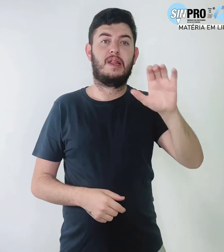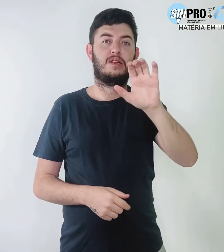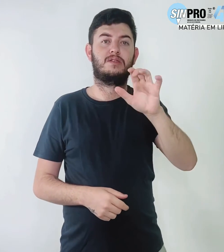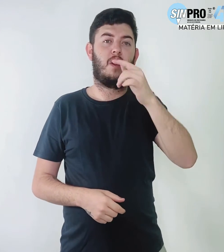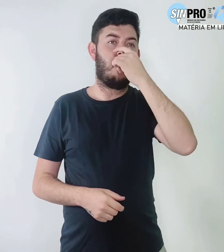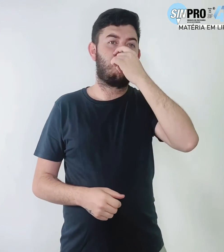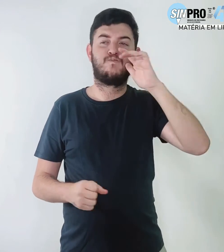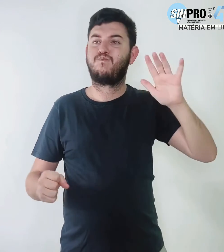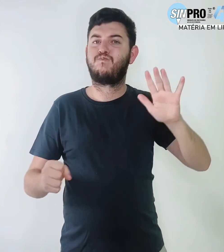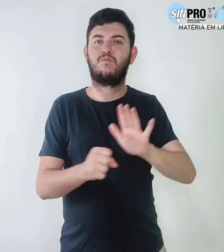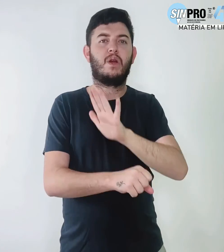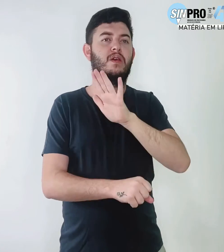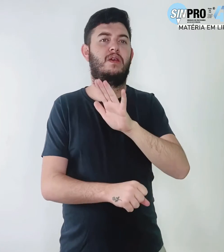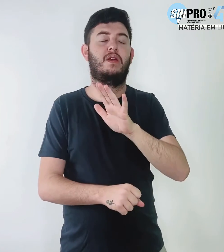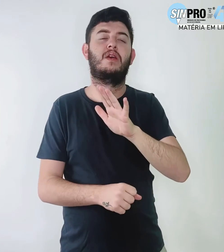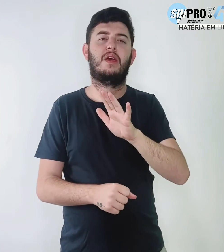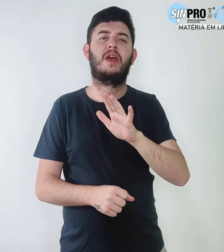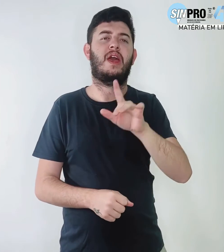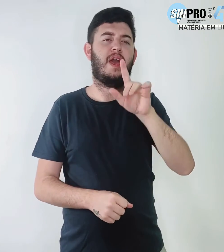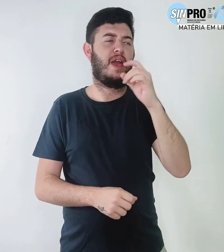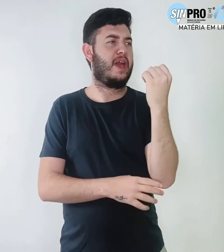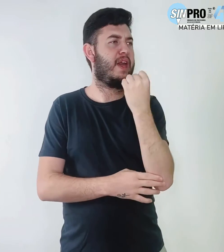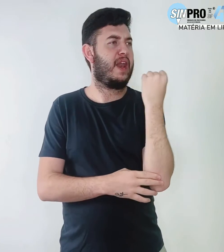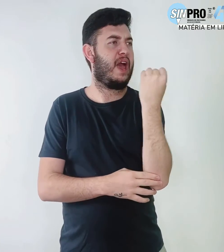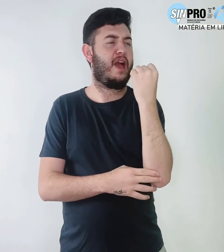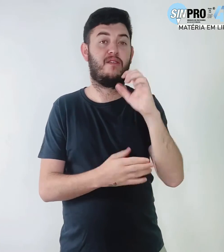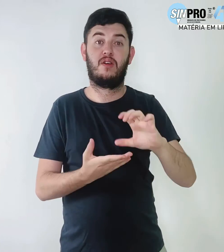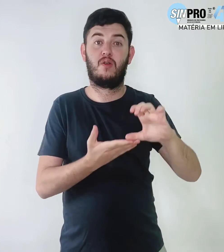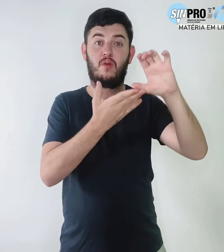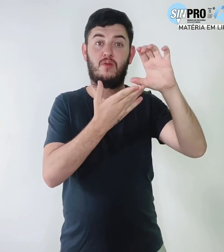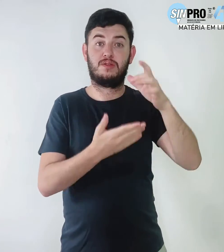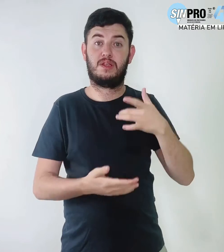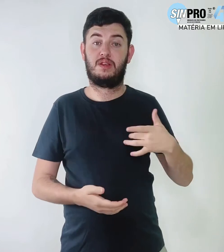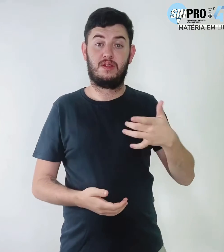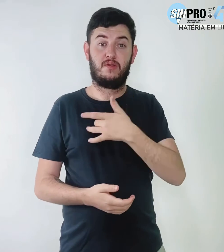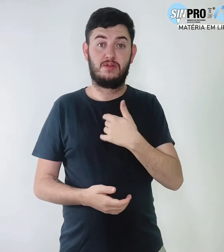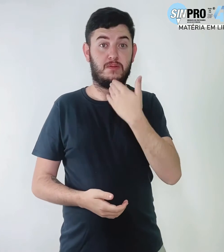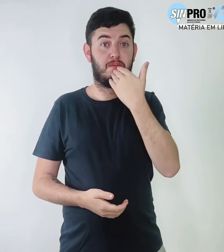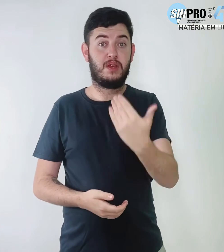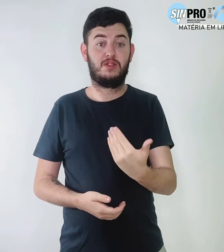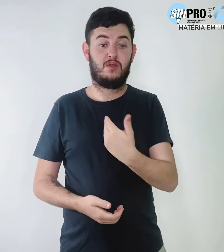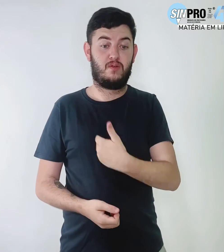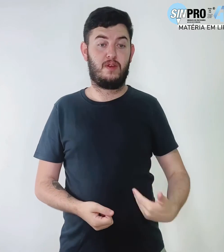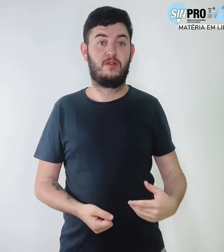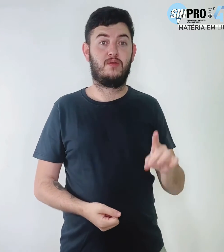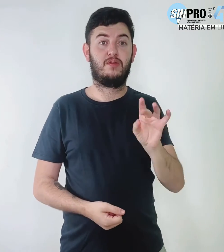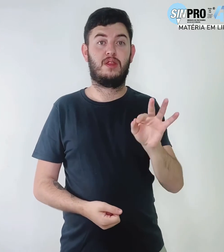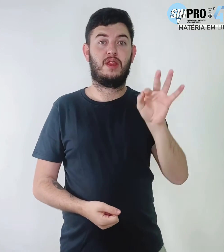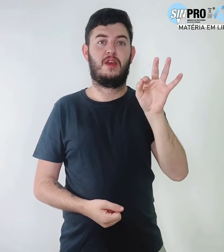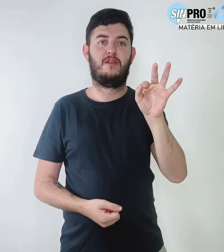Superlotada, a situação é tão grave que o Conselho de Saúde pediu ao GDF o